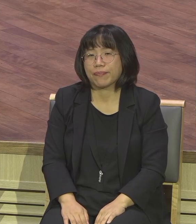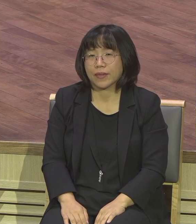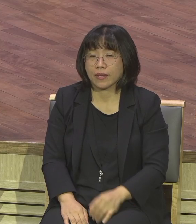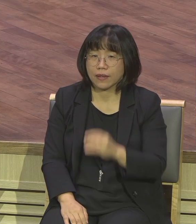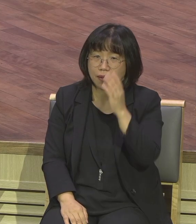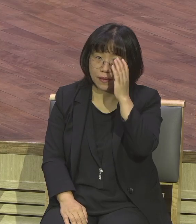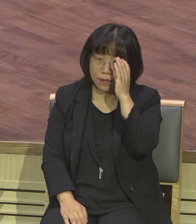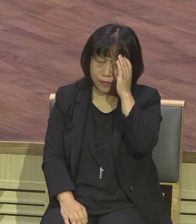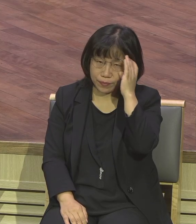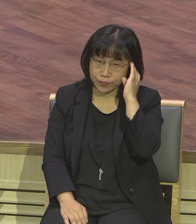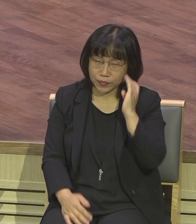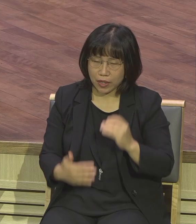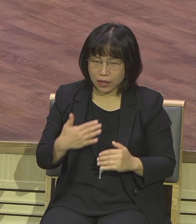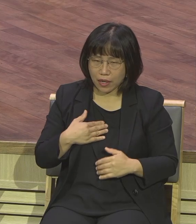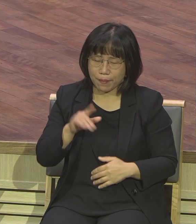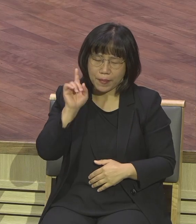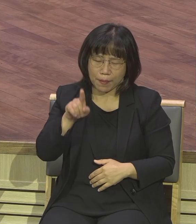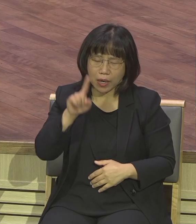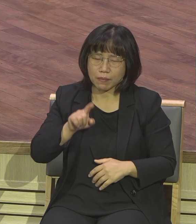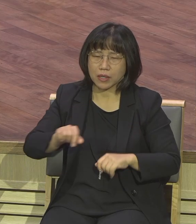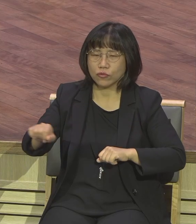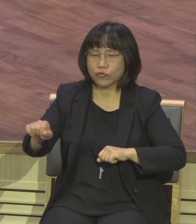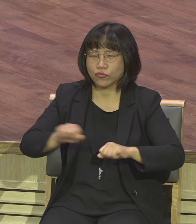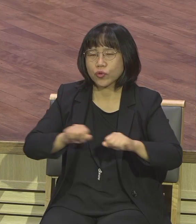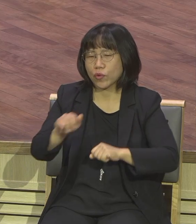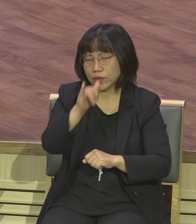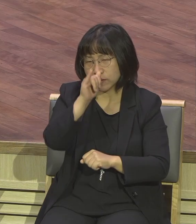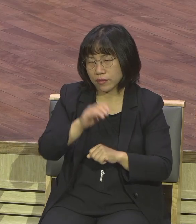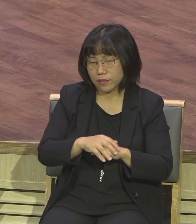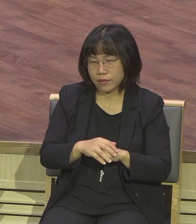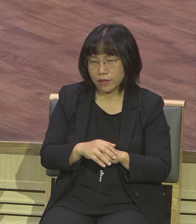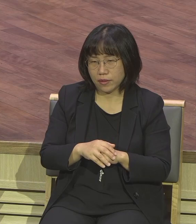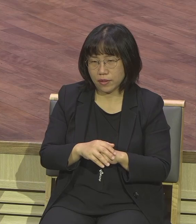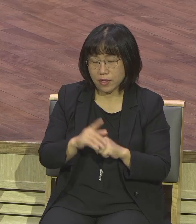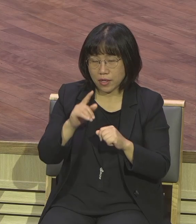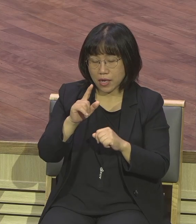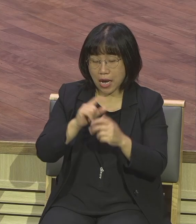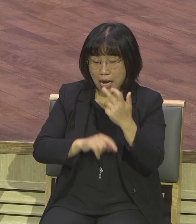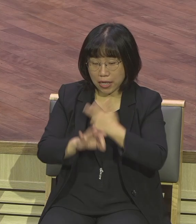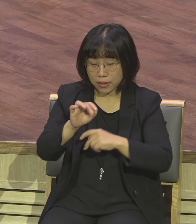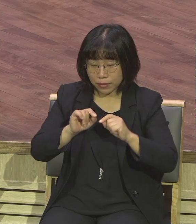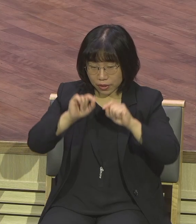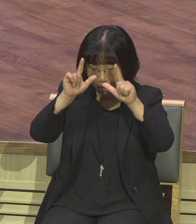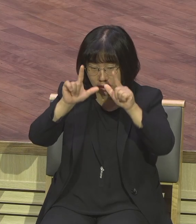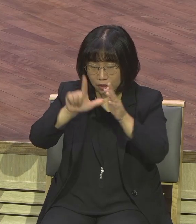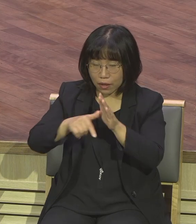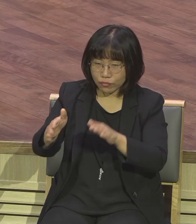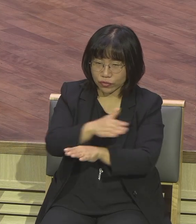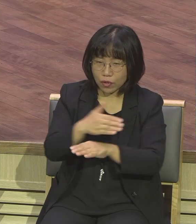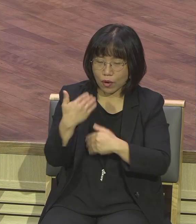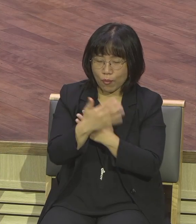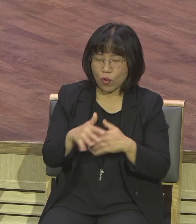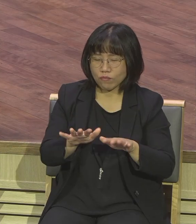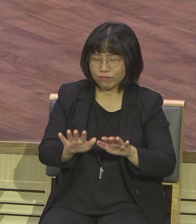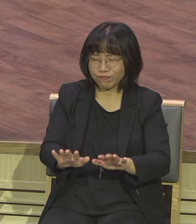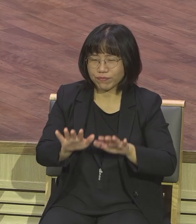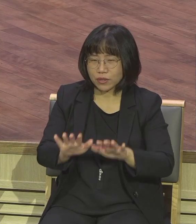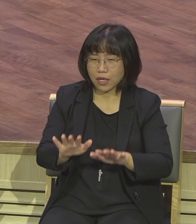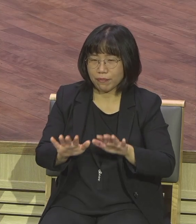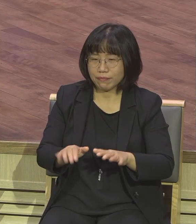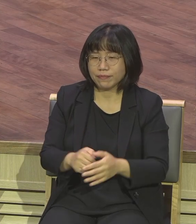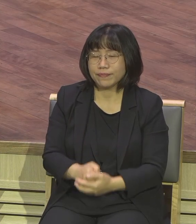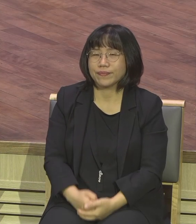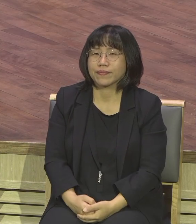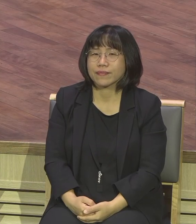체력을. 저 늘 말씀드리지 않아요. 저는 매일 운동한, 매일 운동. 눈 뜨고 나오면서 시작해서 푸시업으로 시작해서 이